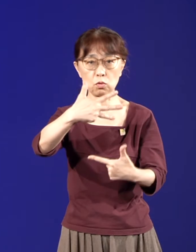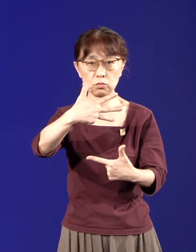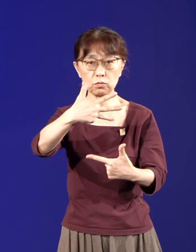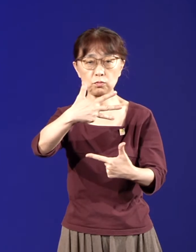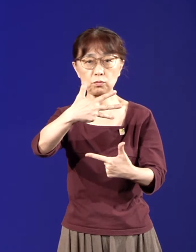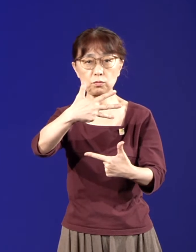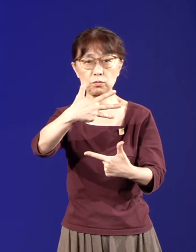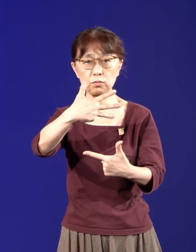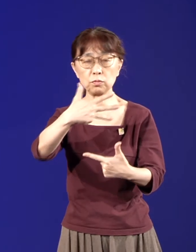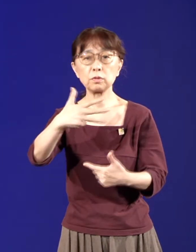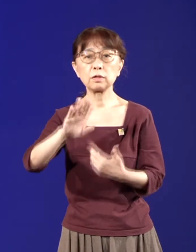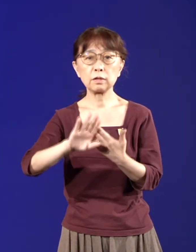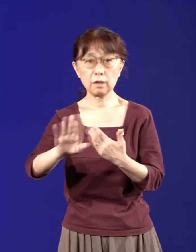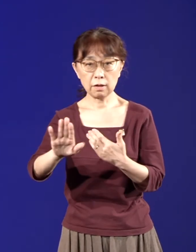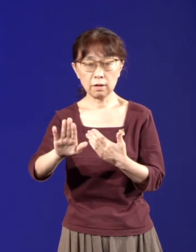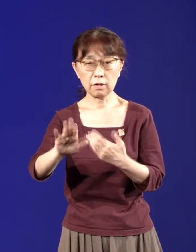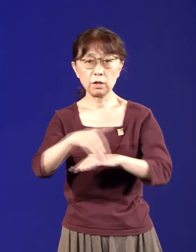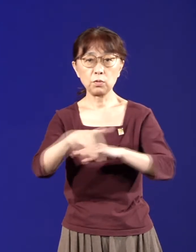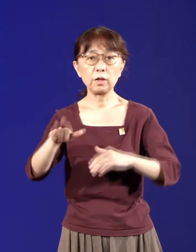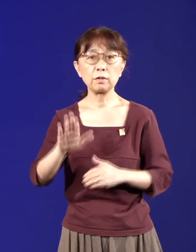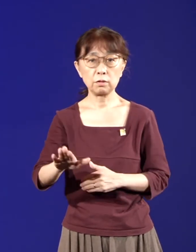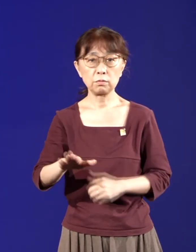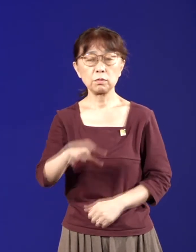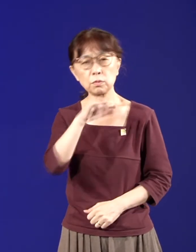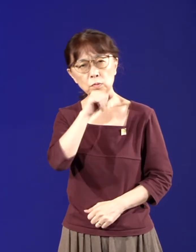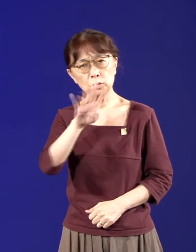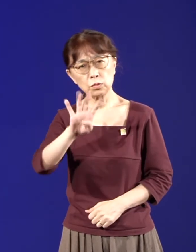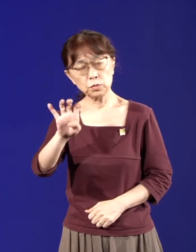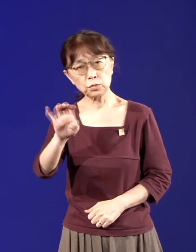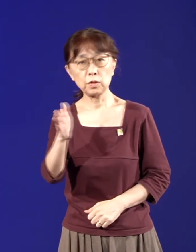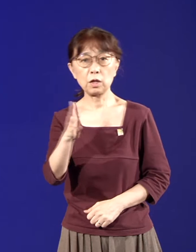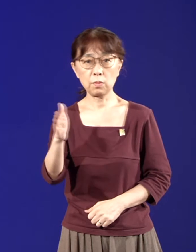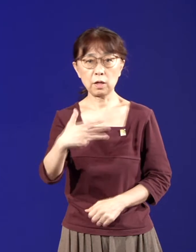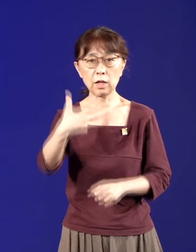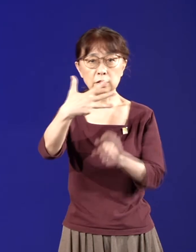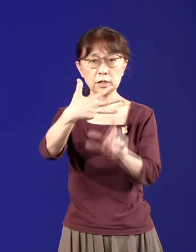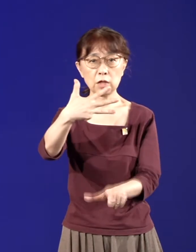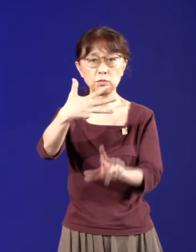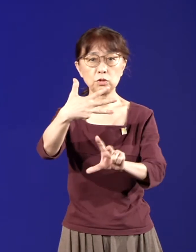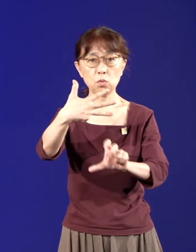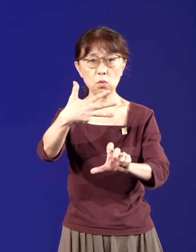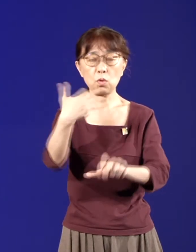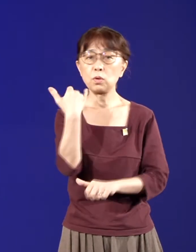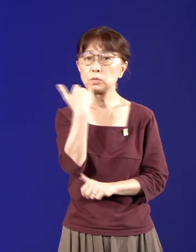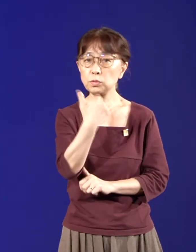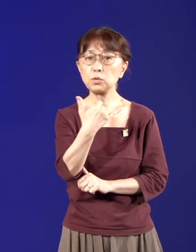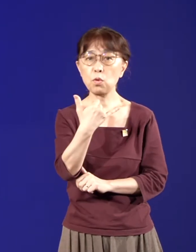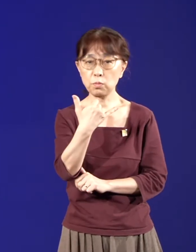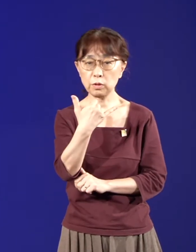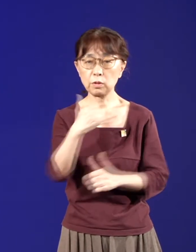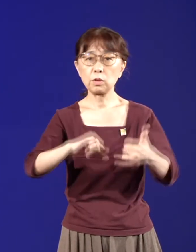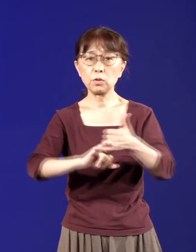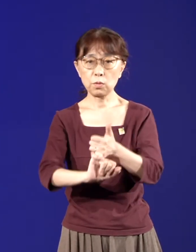ということを予定をしております。で、40代の方につきましては8月25日の水曜日から予約を